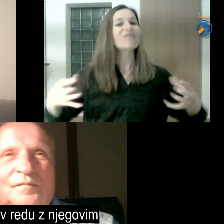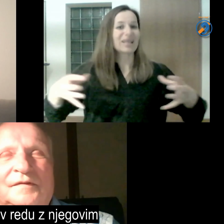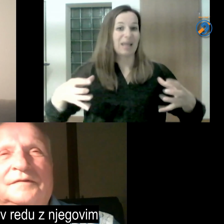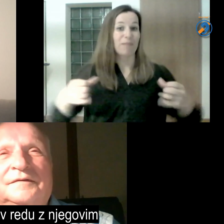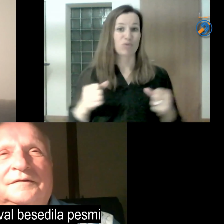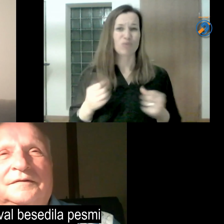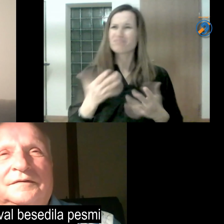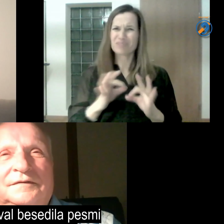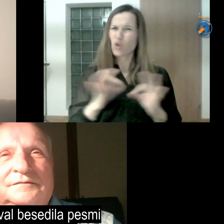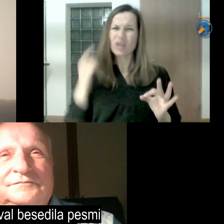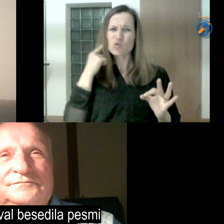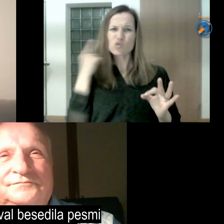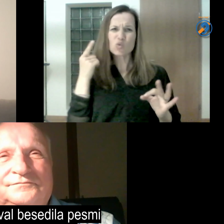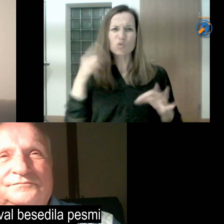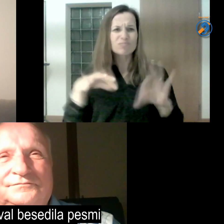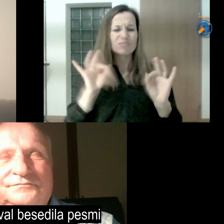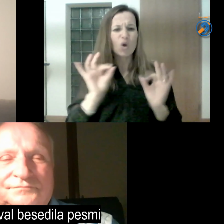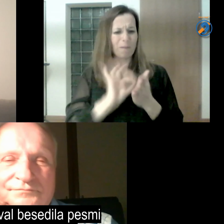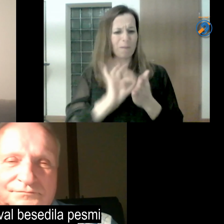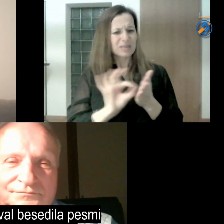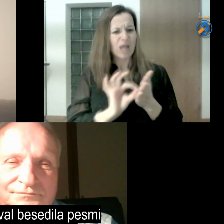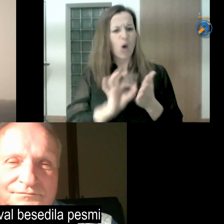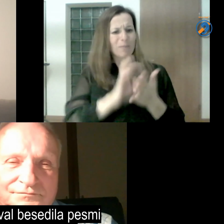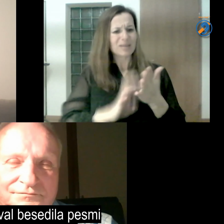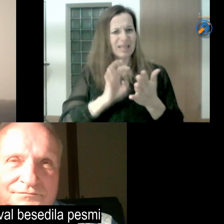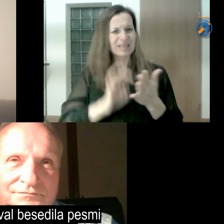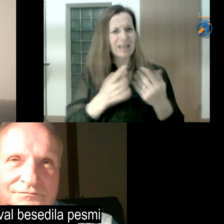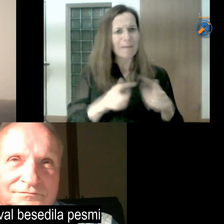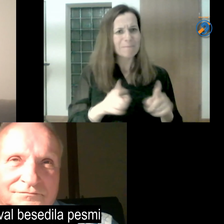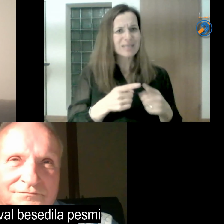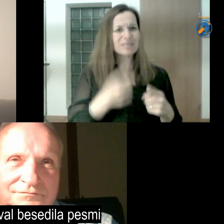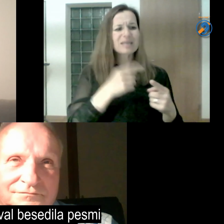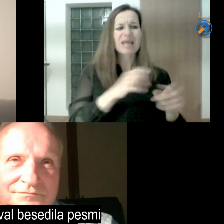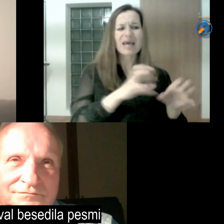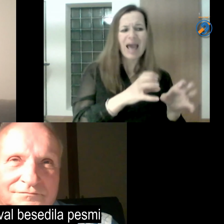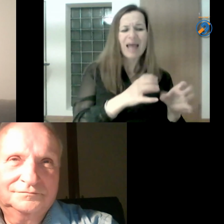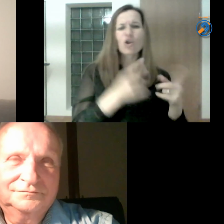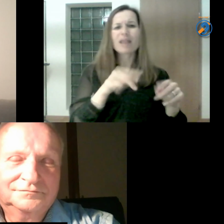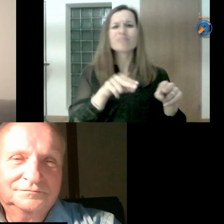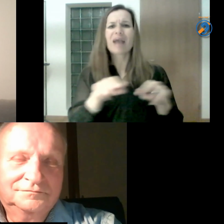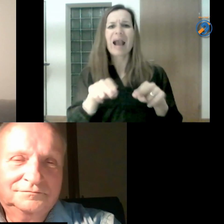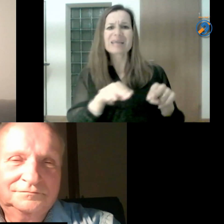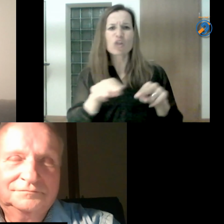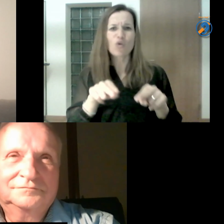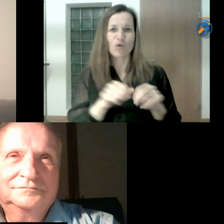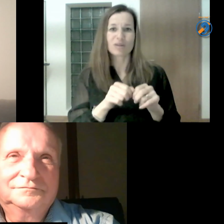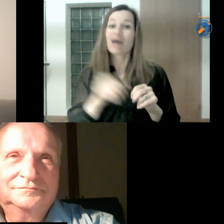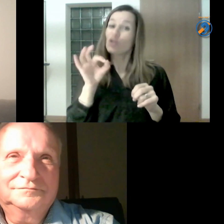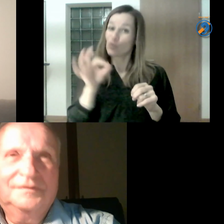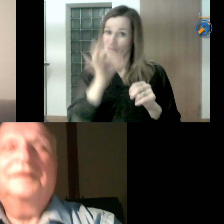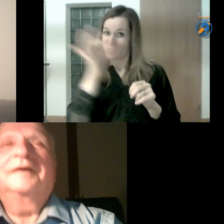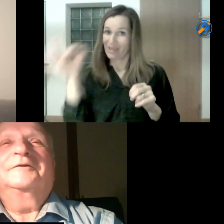sluhom, je ugotovil, ko je zapisoval besedila pesmi iz radija ali kasetofona. Martin, dober